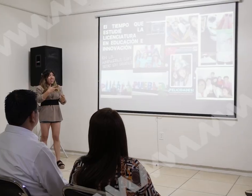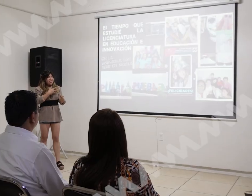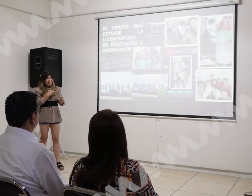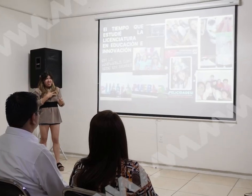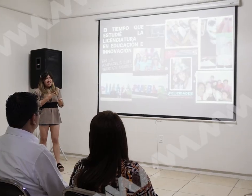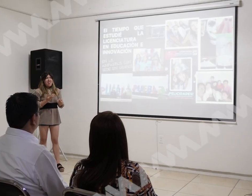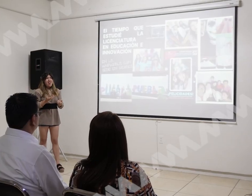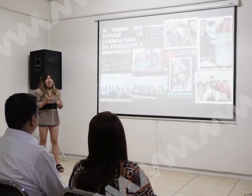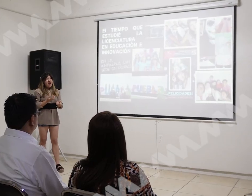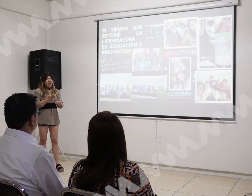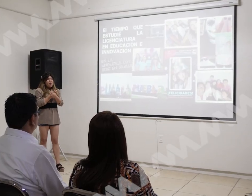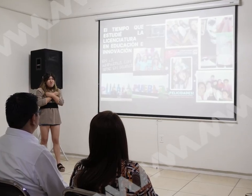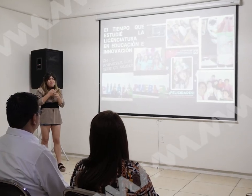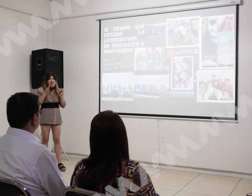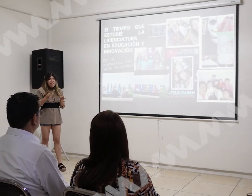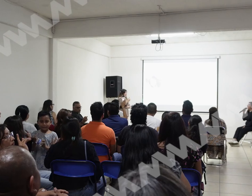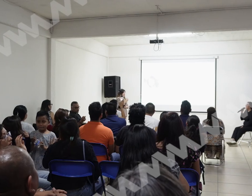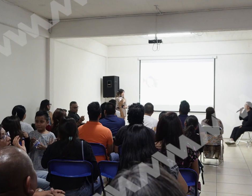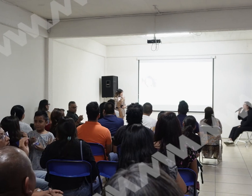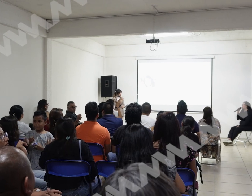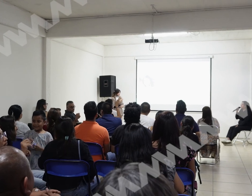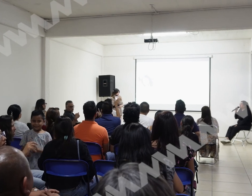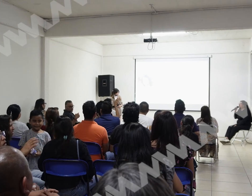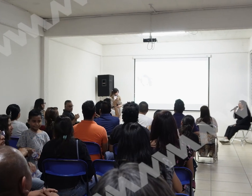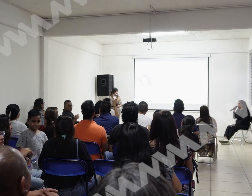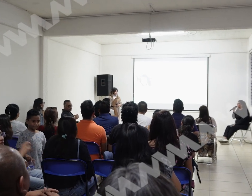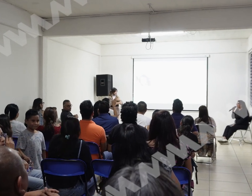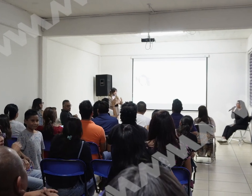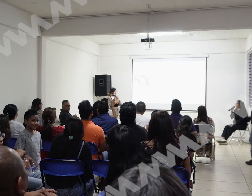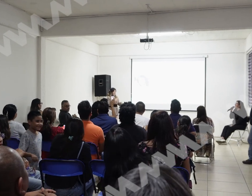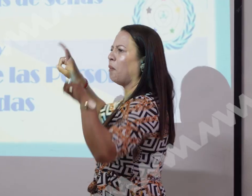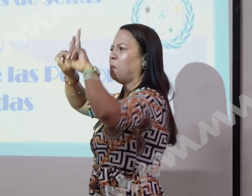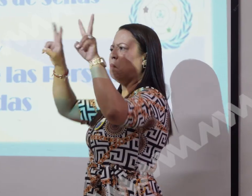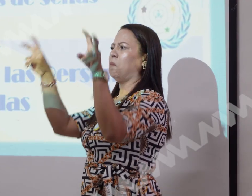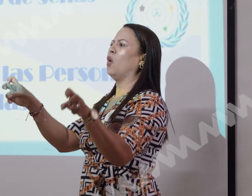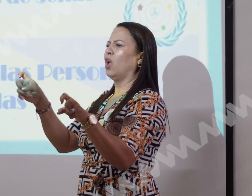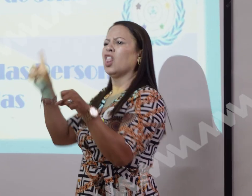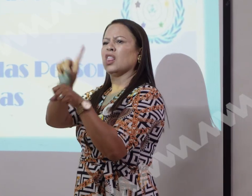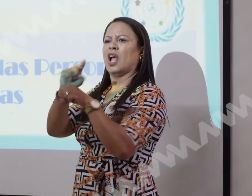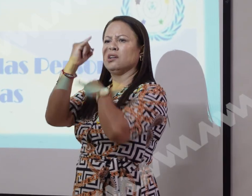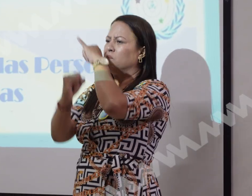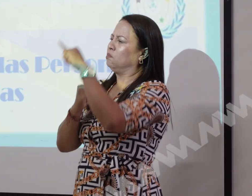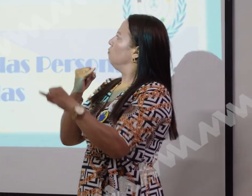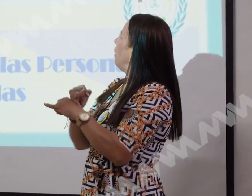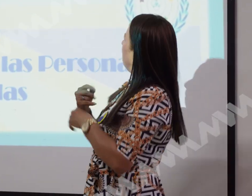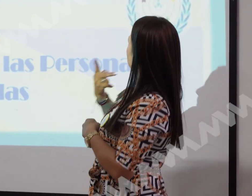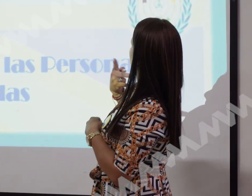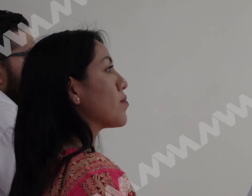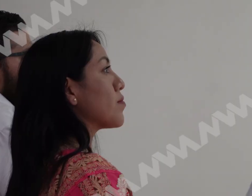que muchas no saben leer ni escribir. La congresista y actual presidenta de la Comisión de Grupos en Situación de Vulnerabilidad de la Cámara de Diputados